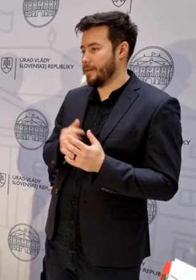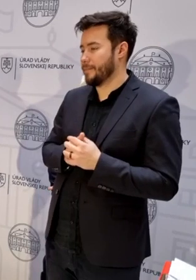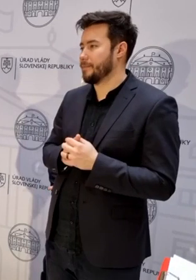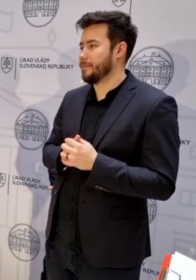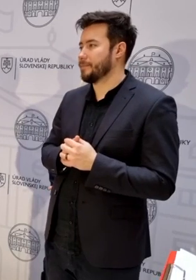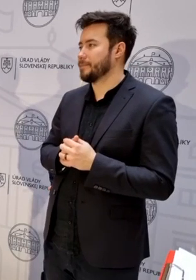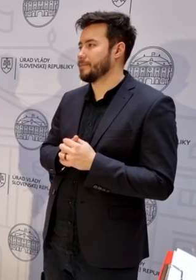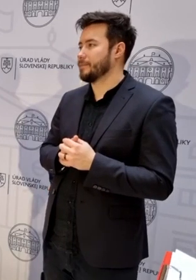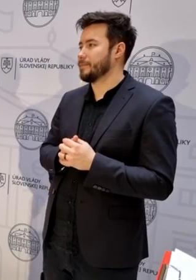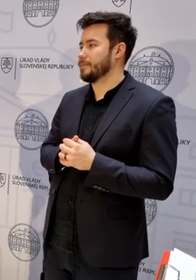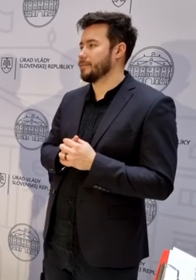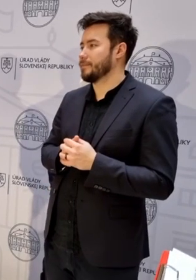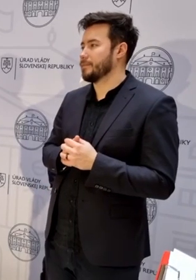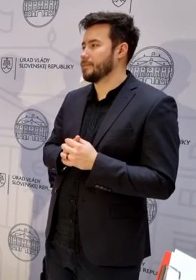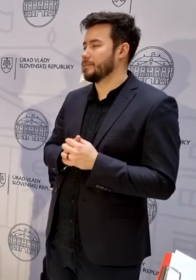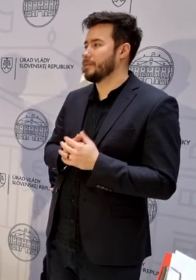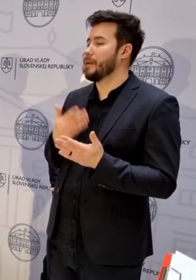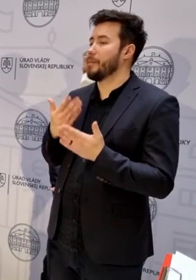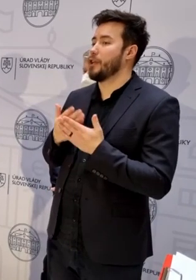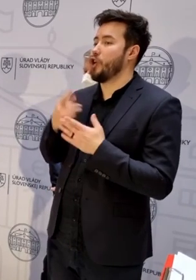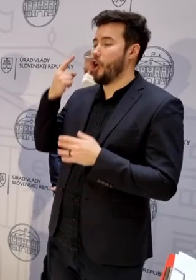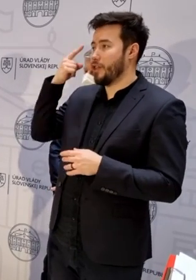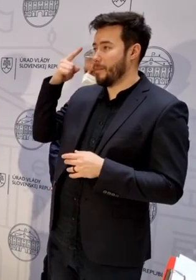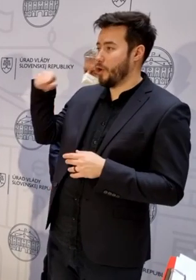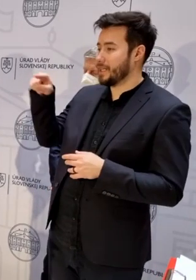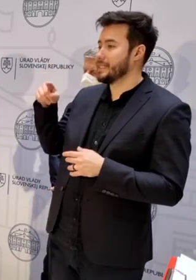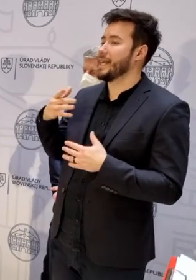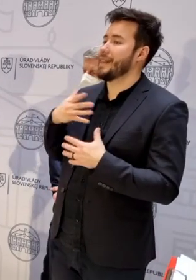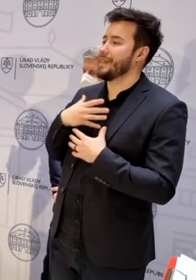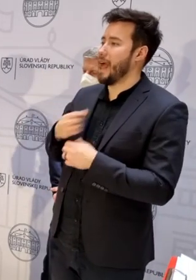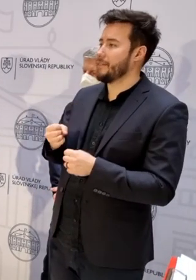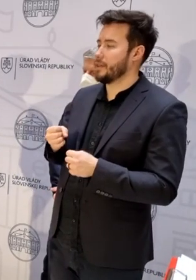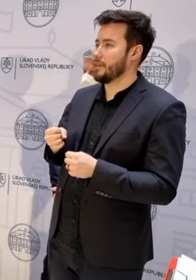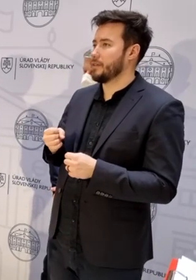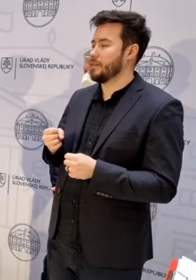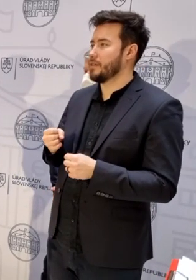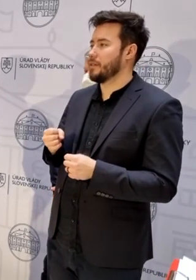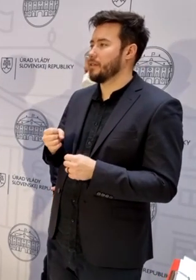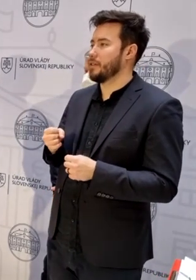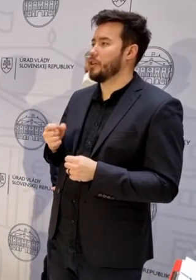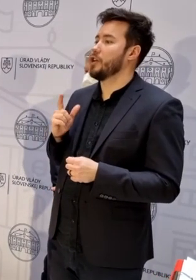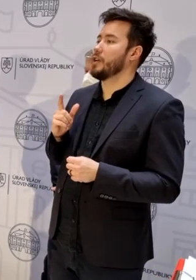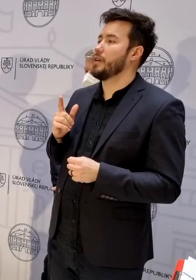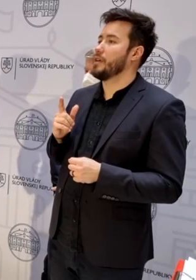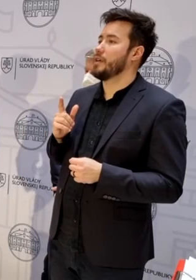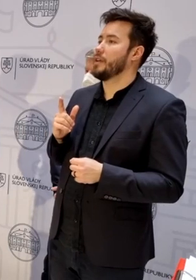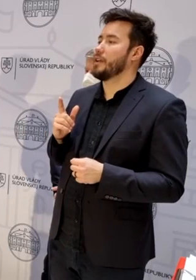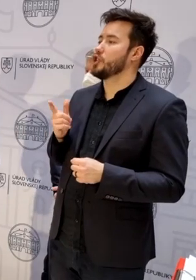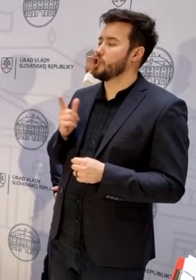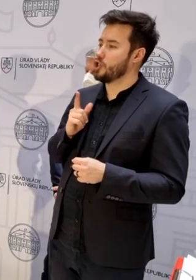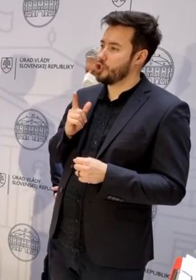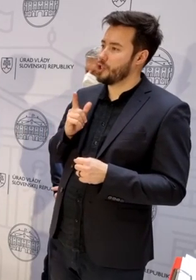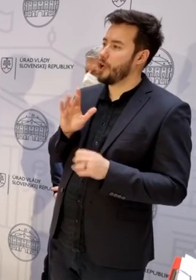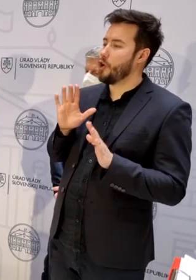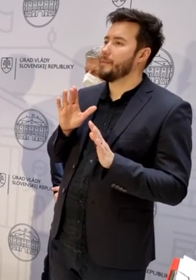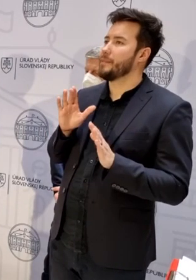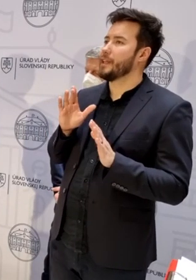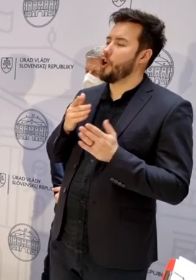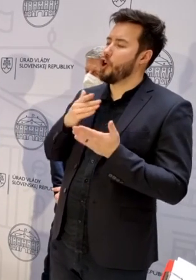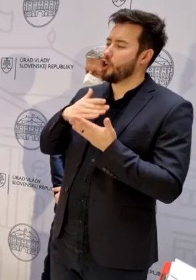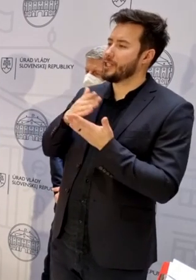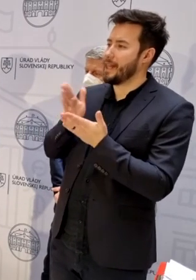preto návrh odborníkov bol nečakať dlhšie, než poklesne tento počet prípadov, ale radšej to rozložiť